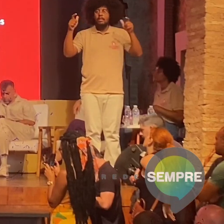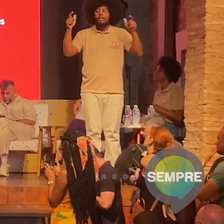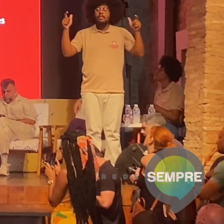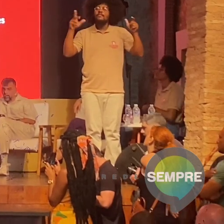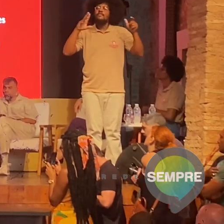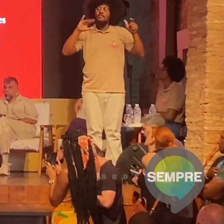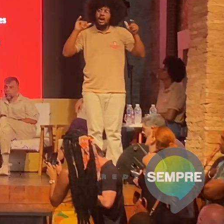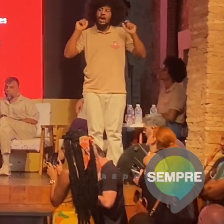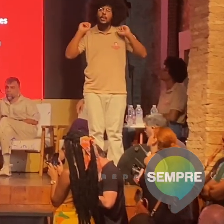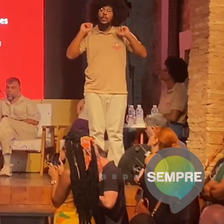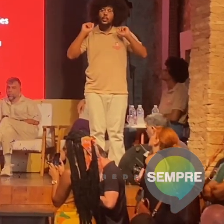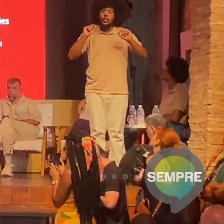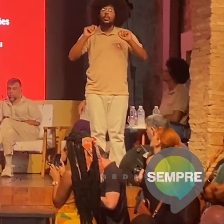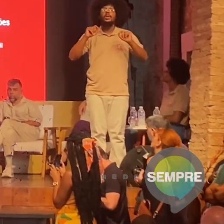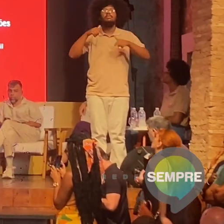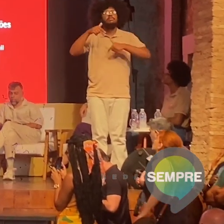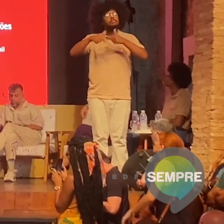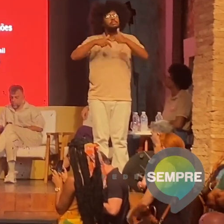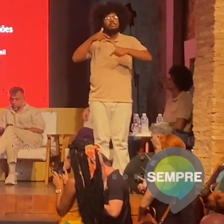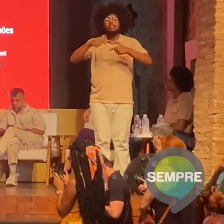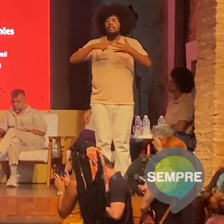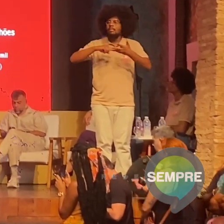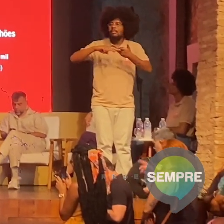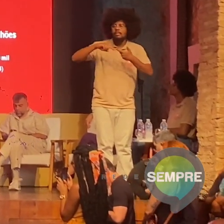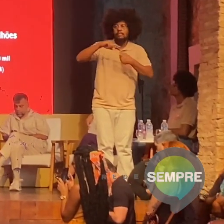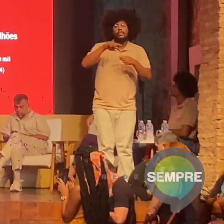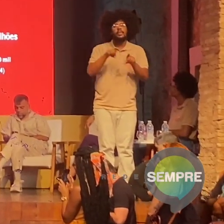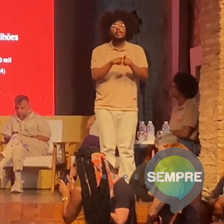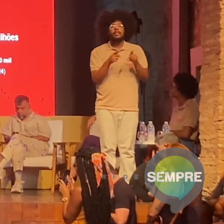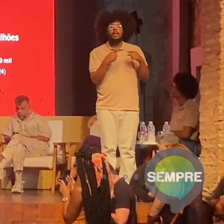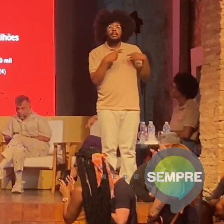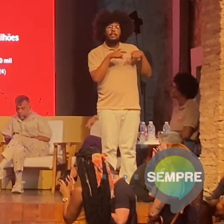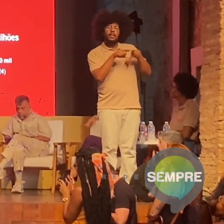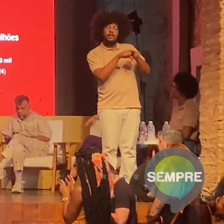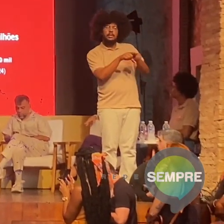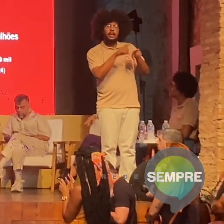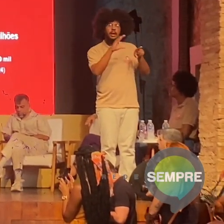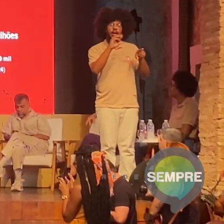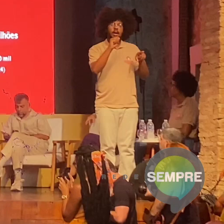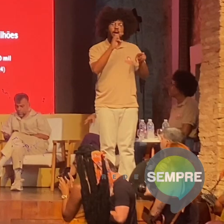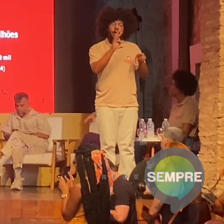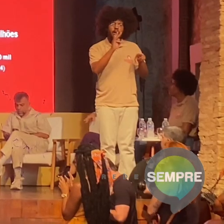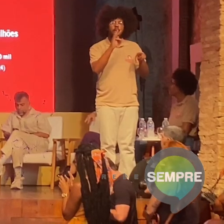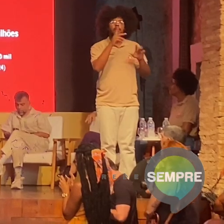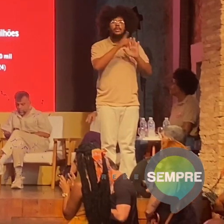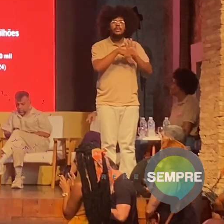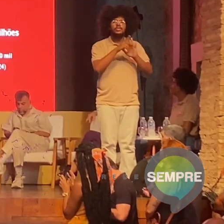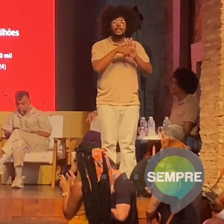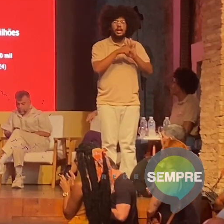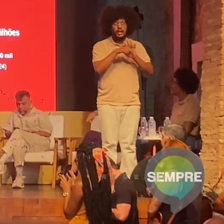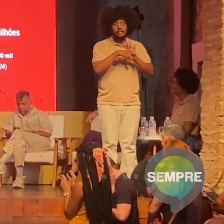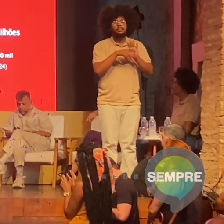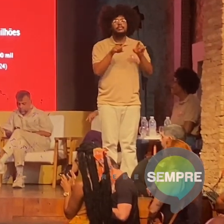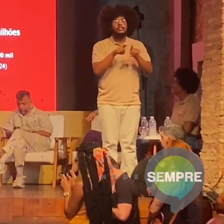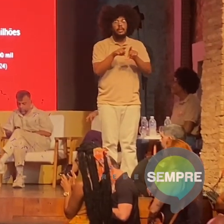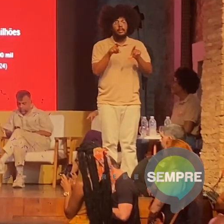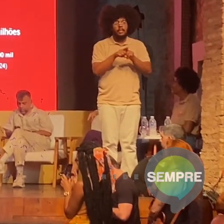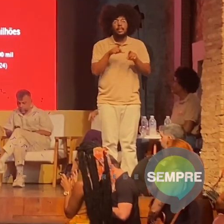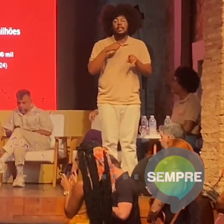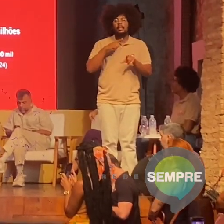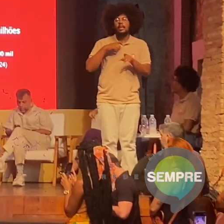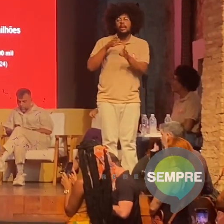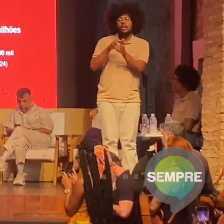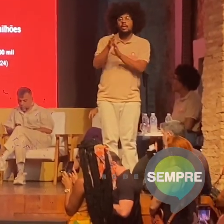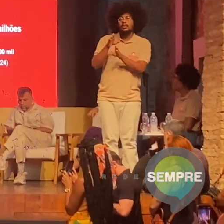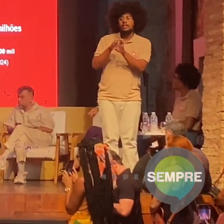coisas grandes nos próximos anos. Parceria com o CAF, Projeto Somos Grandes, parceria com o Conselho Britânico, grande